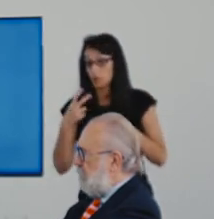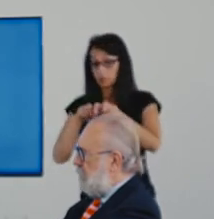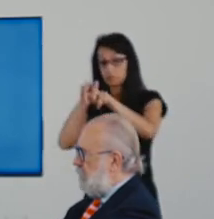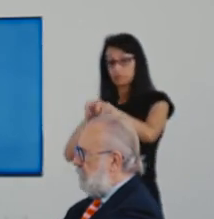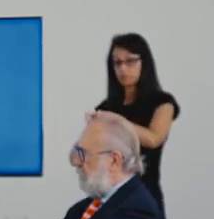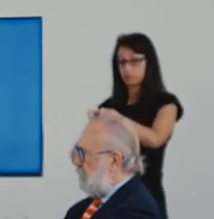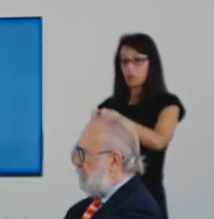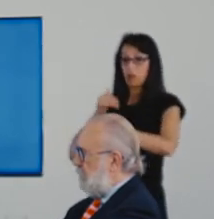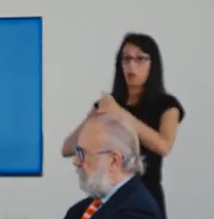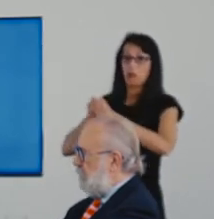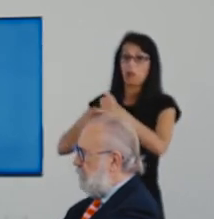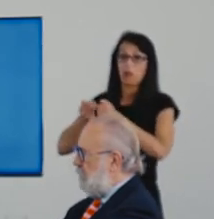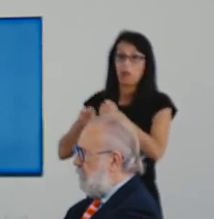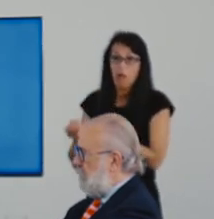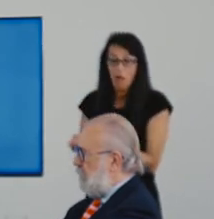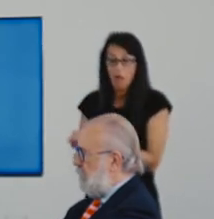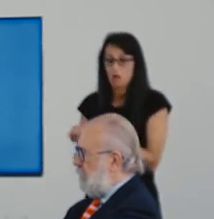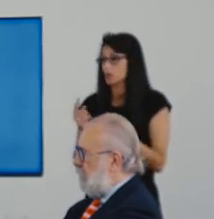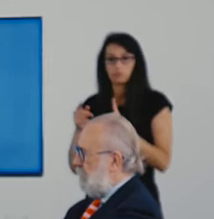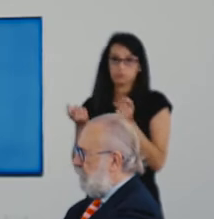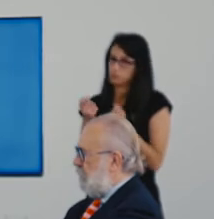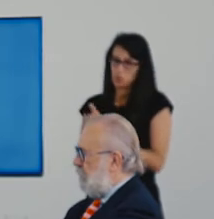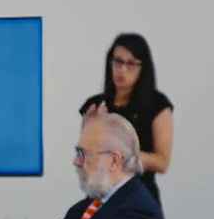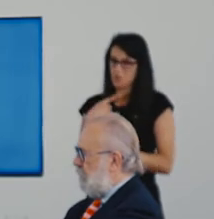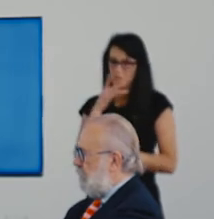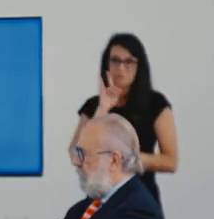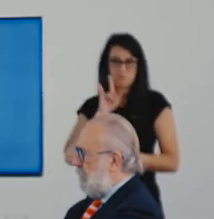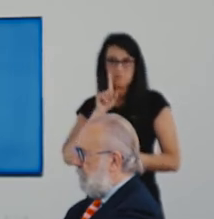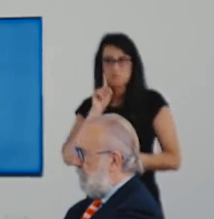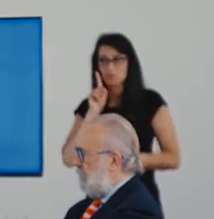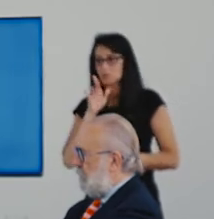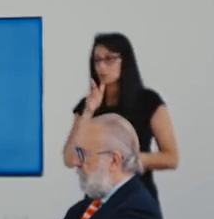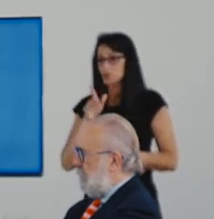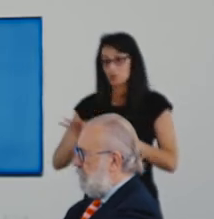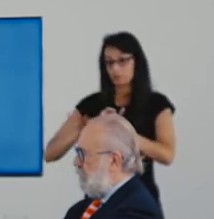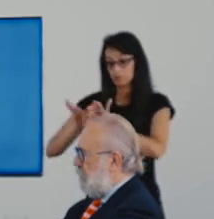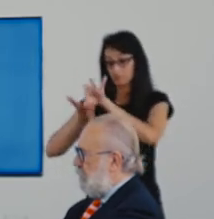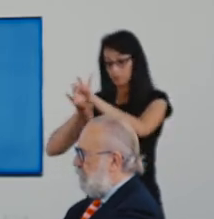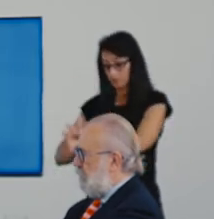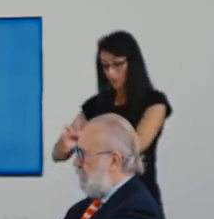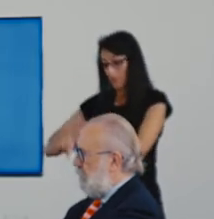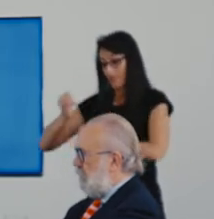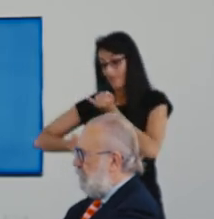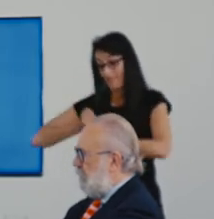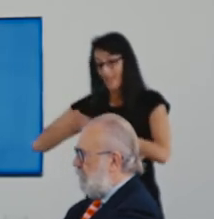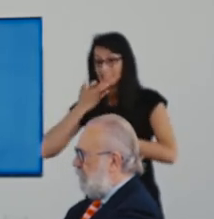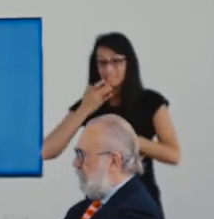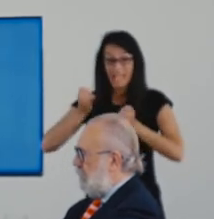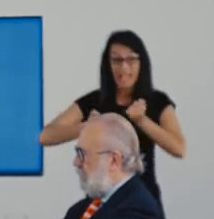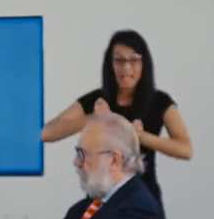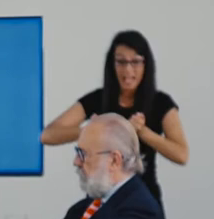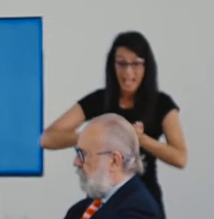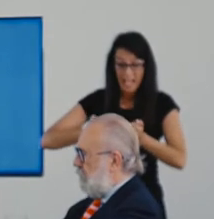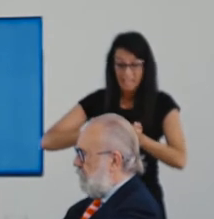paquete. Que si queremos no pedaleamos ni nada, no es cierto. Primero porque los dos platos van unidos por una cadena. Y si no pedaleamos, el delante se